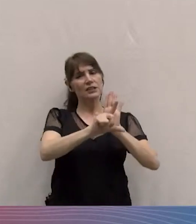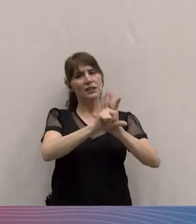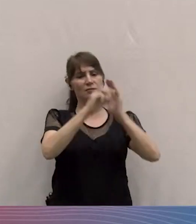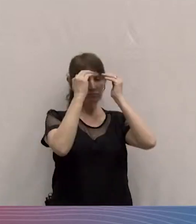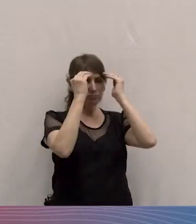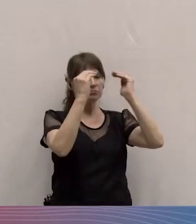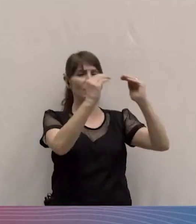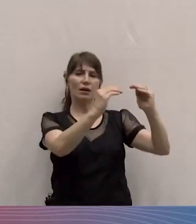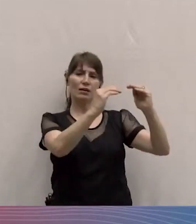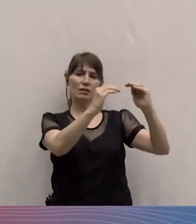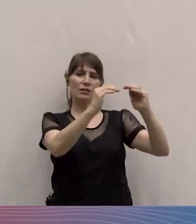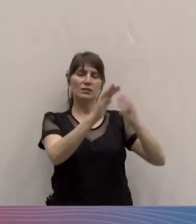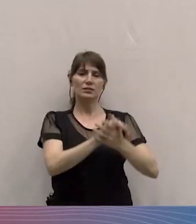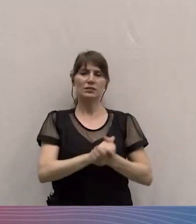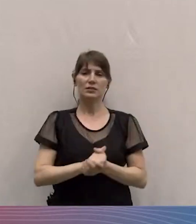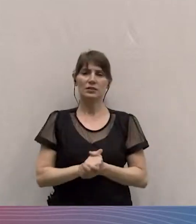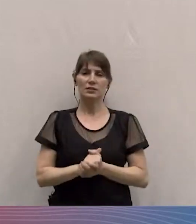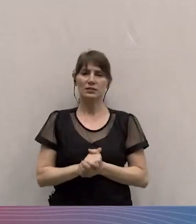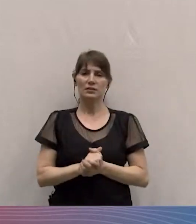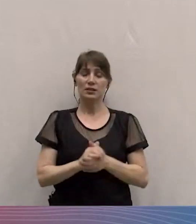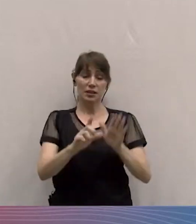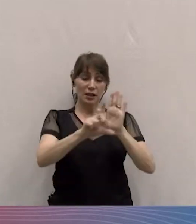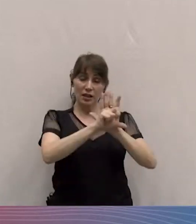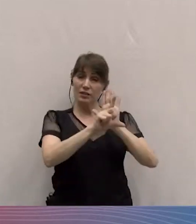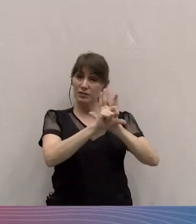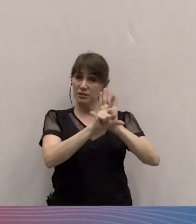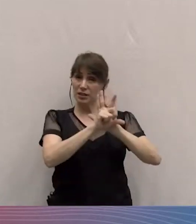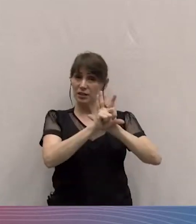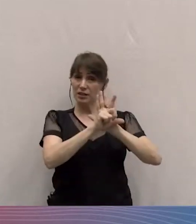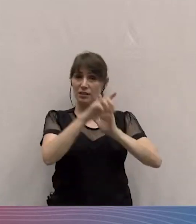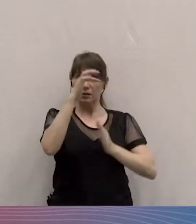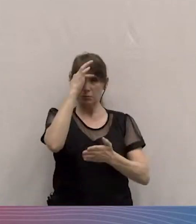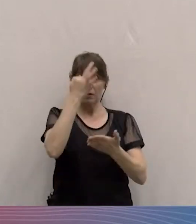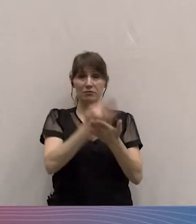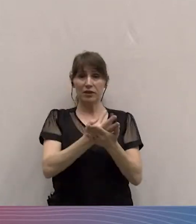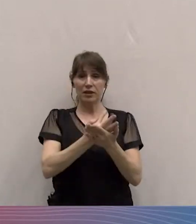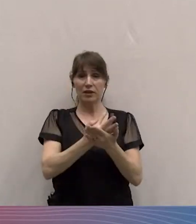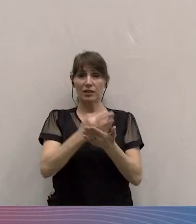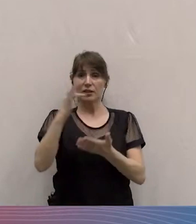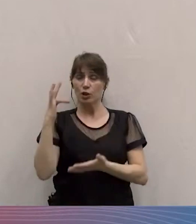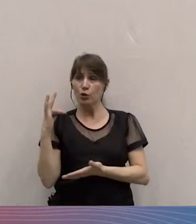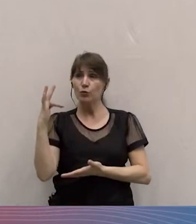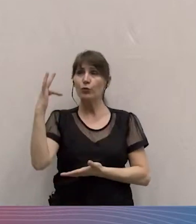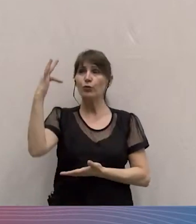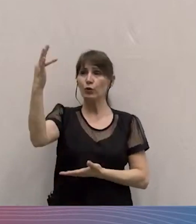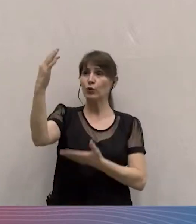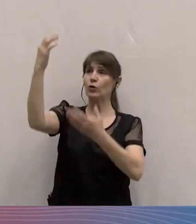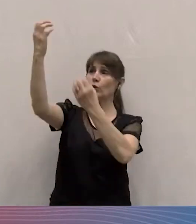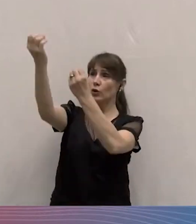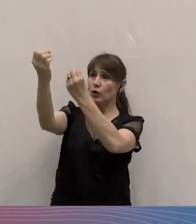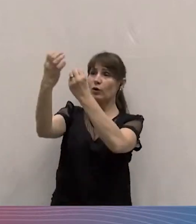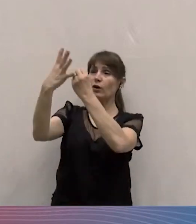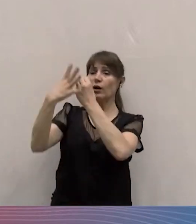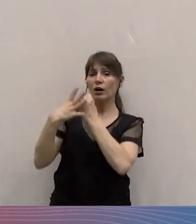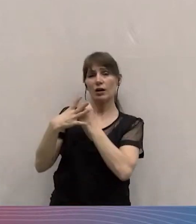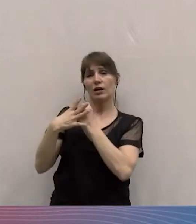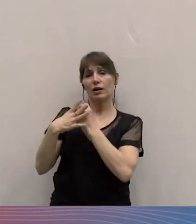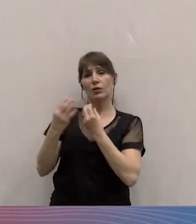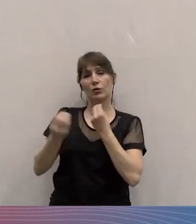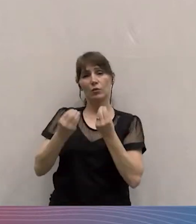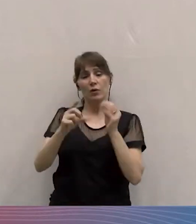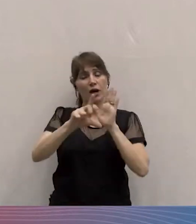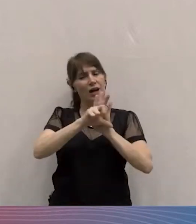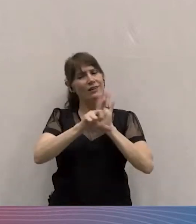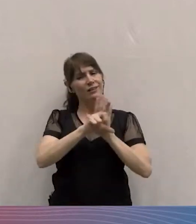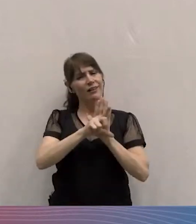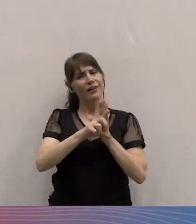lei e nela encerrados para essa fé que de futuro havia de revelar-se, de maneira que a lei